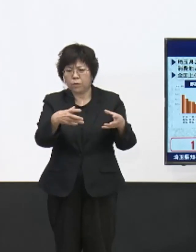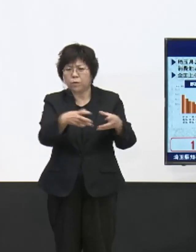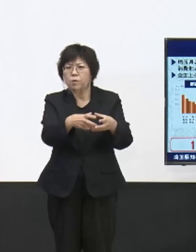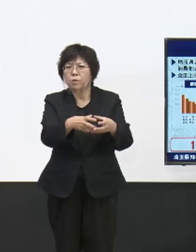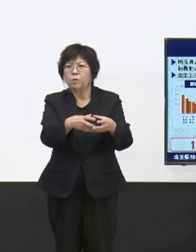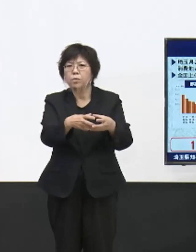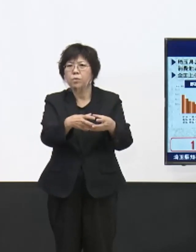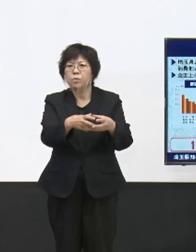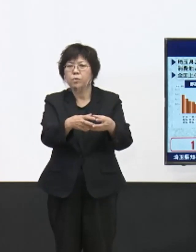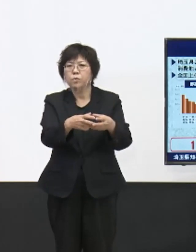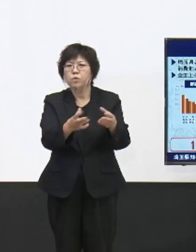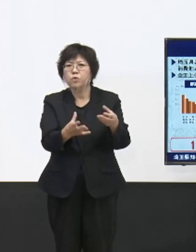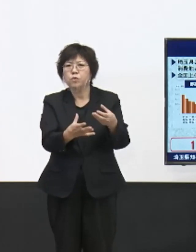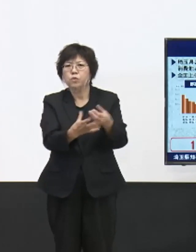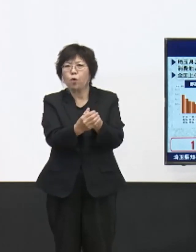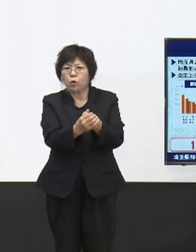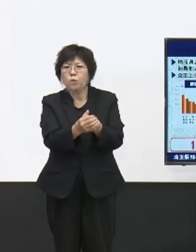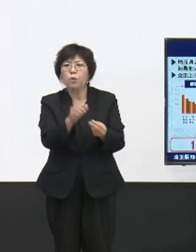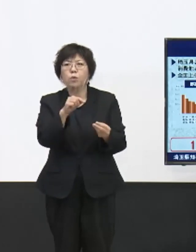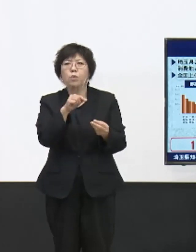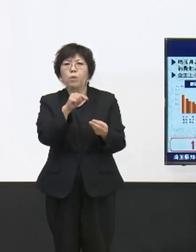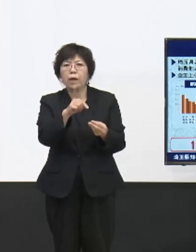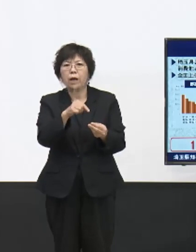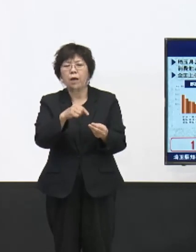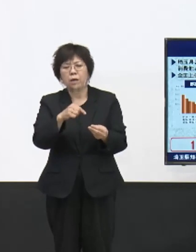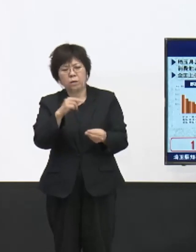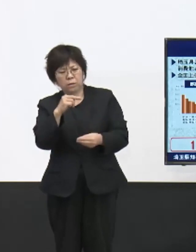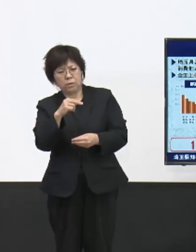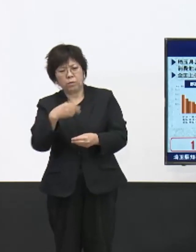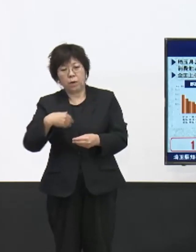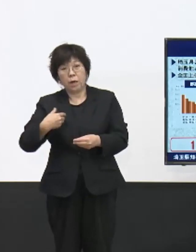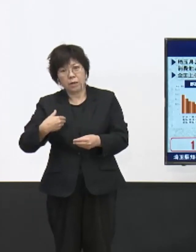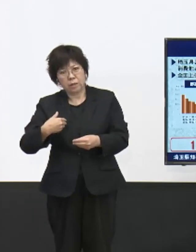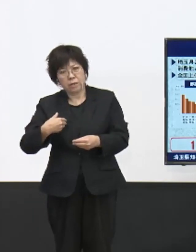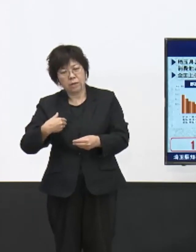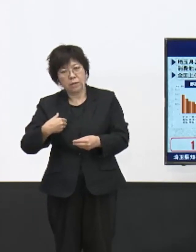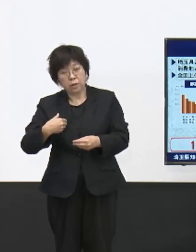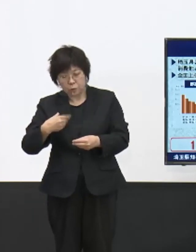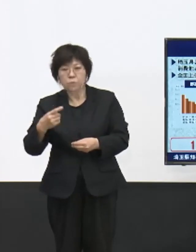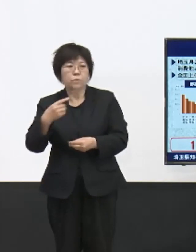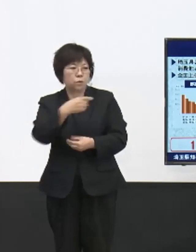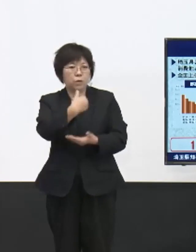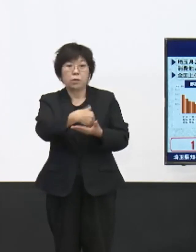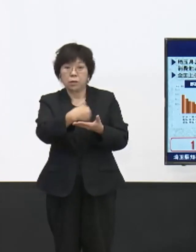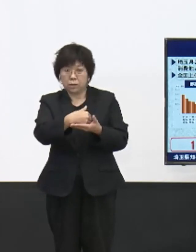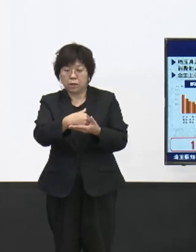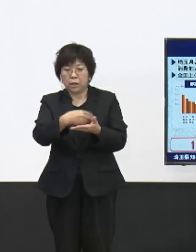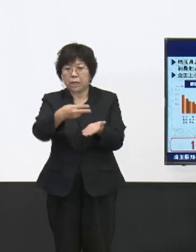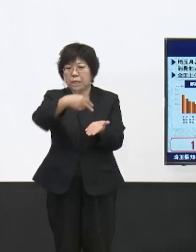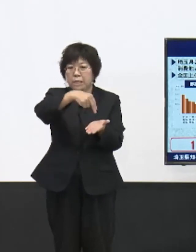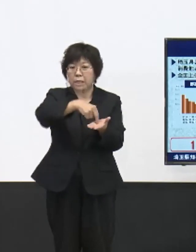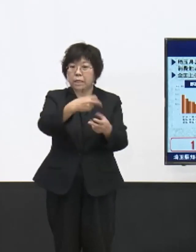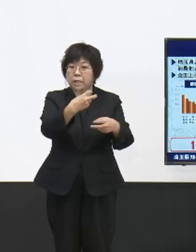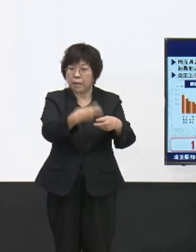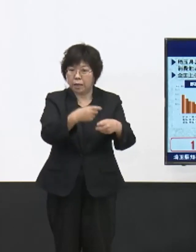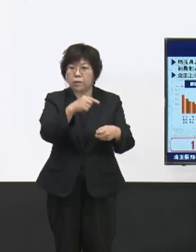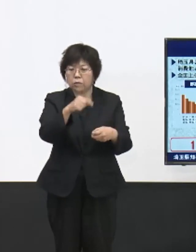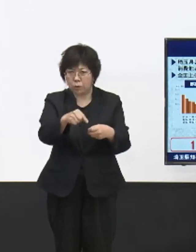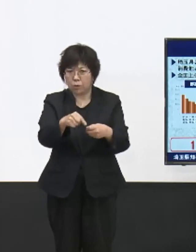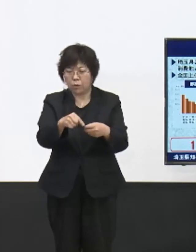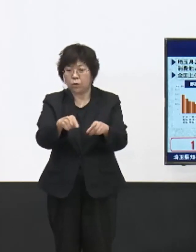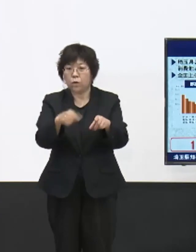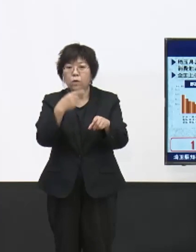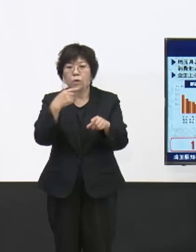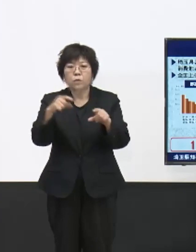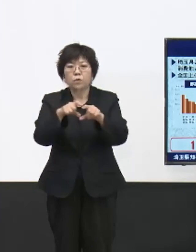野党共闘というものについてお聞きしたいんですけれど、まあ、立憲民主党ですとか、その共産党など主要野党は共闘ですね、